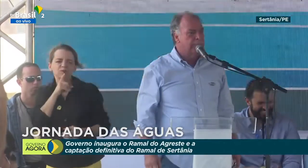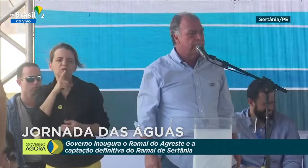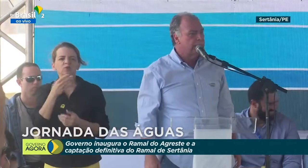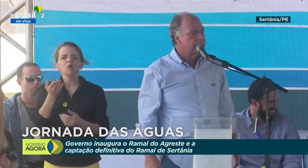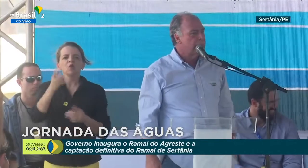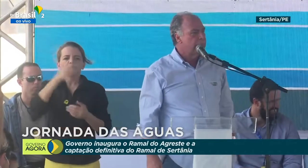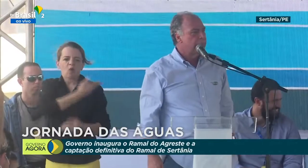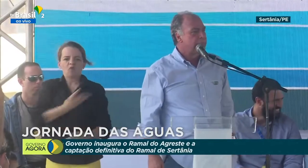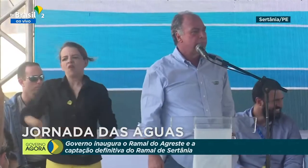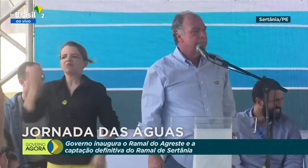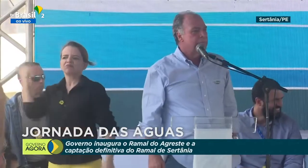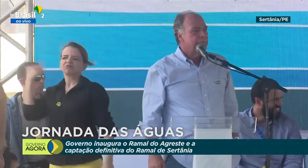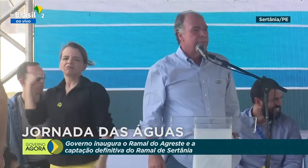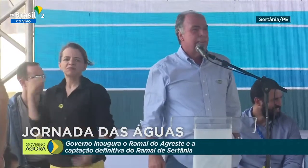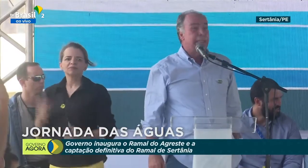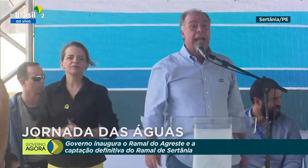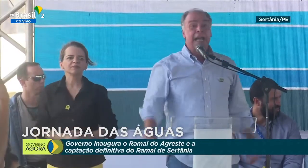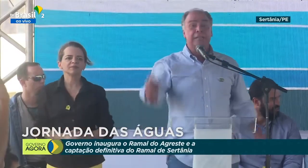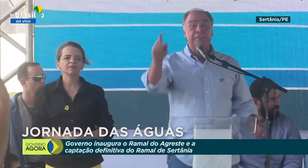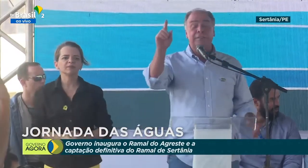anteriores.